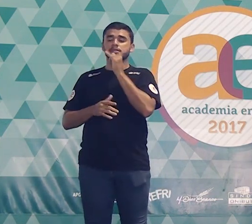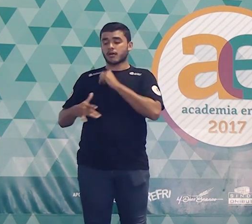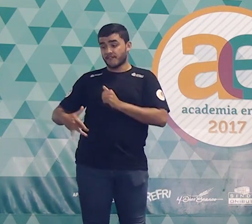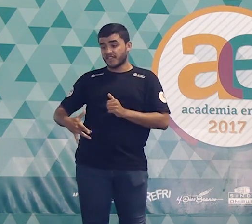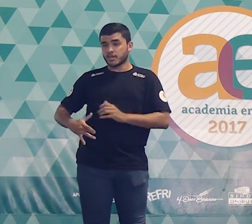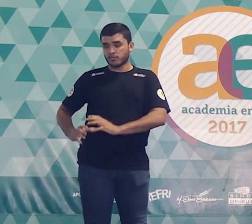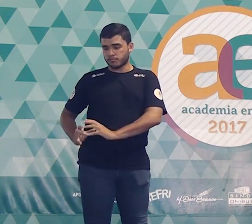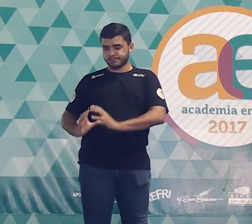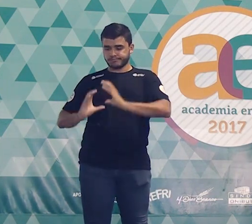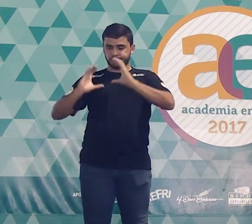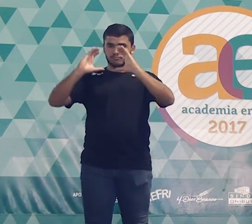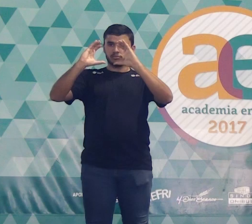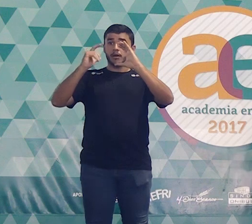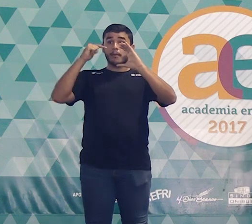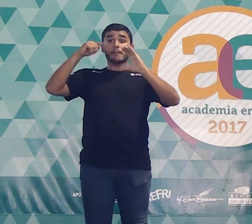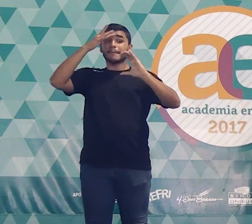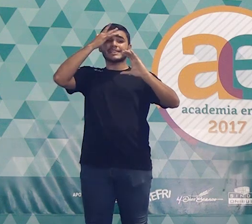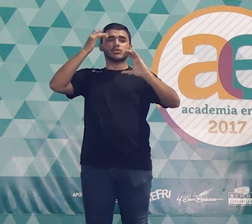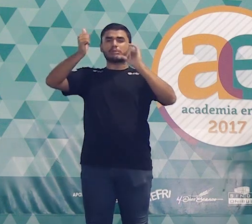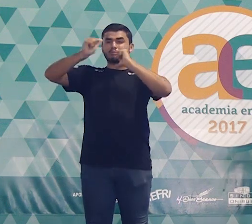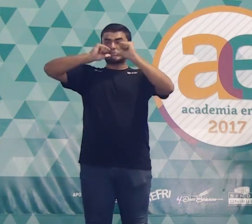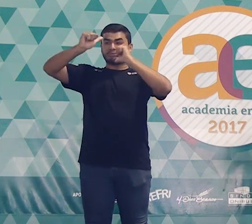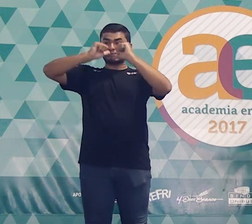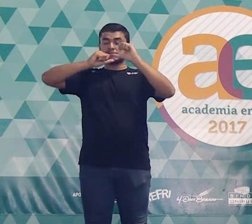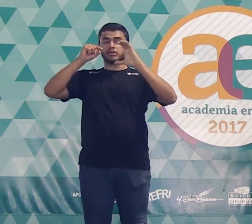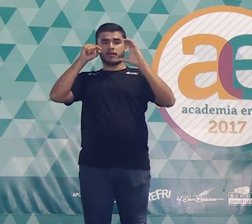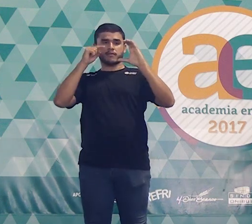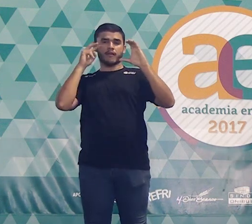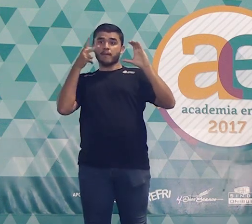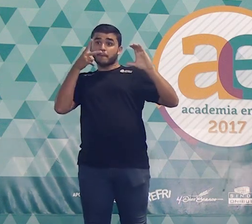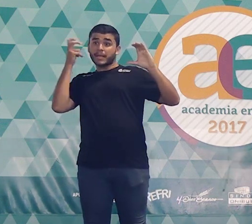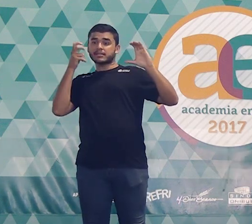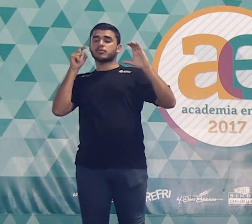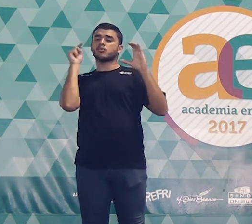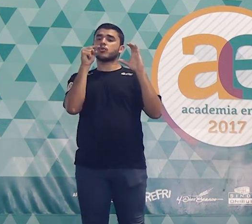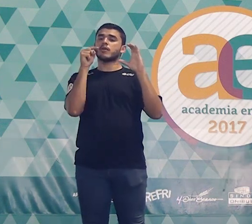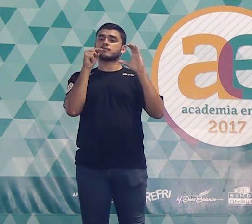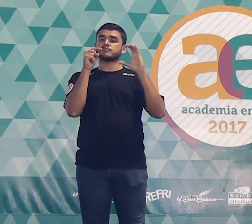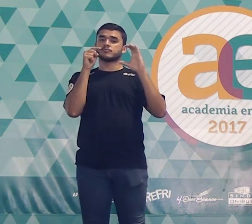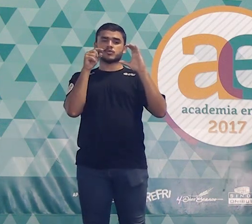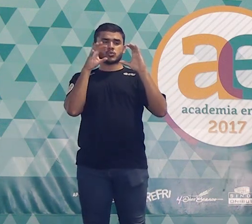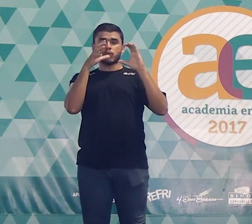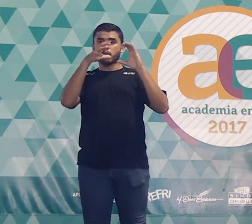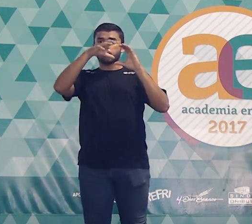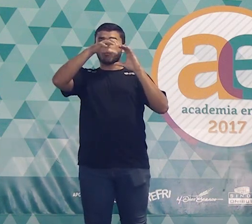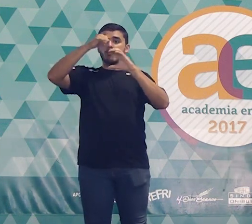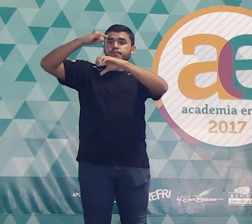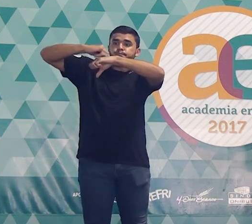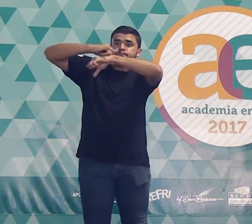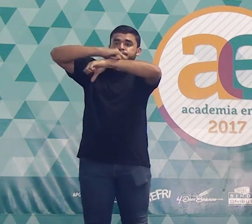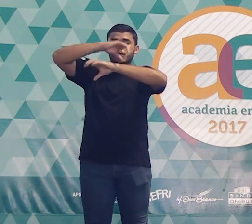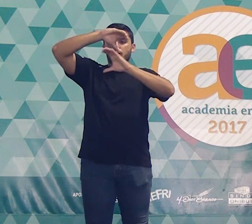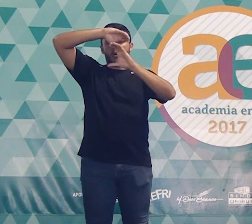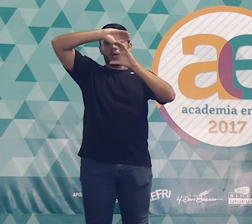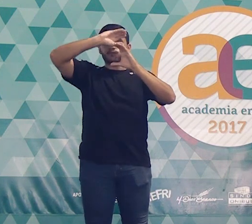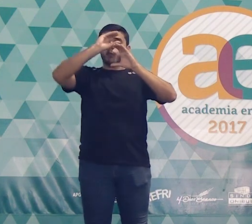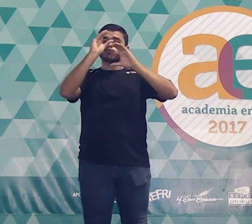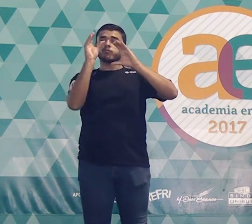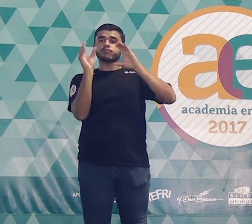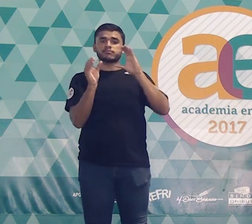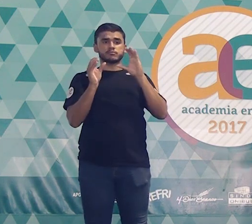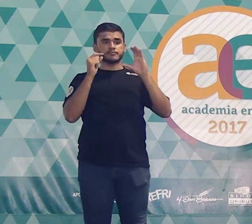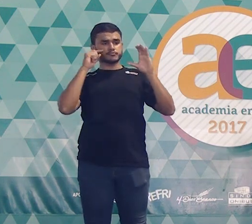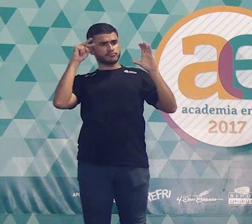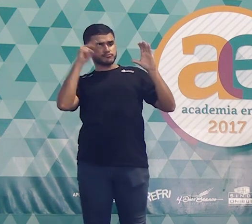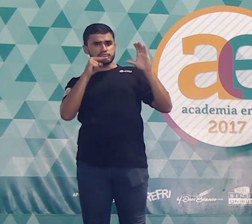pessoa alcoólatra e você notar que ela tem uma coisa chamada esteatose hepática, que resumindo é fígado gorduroso. Mas por que a pessoa está com o